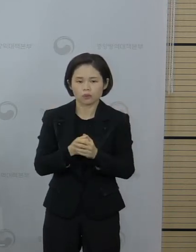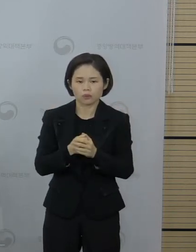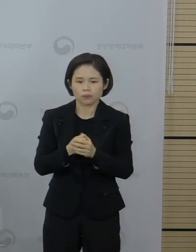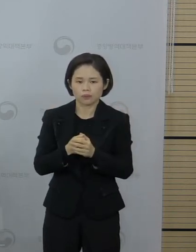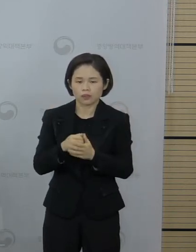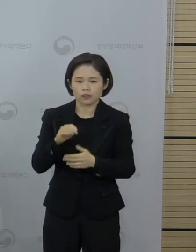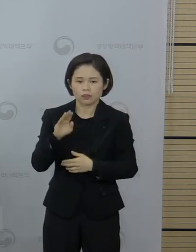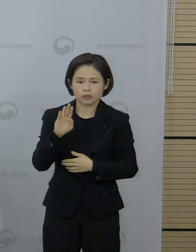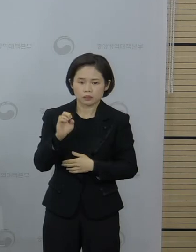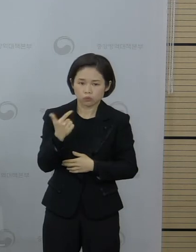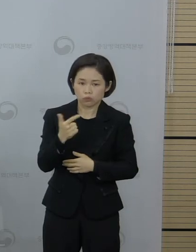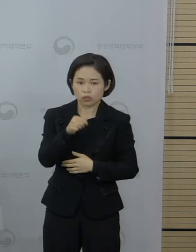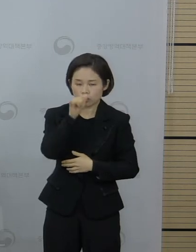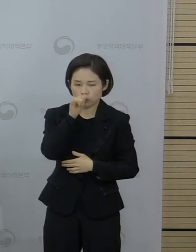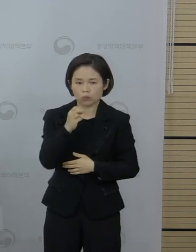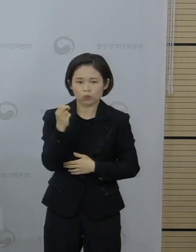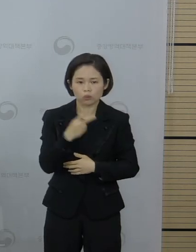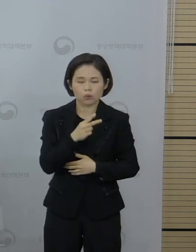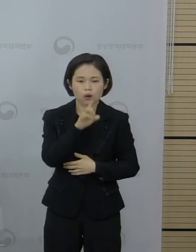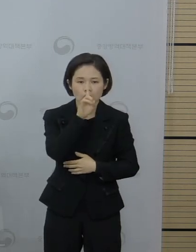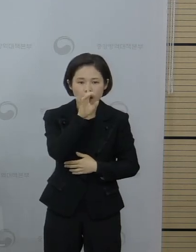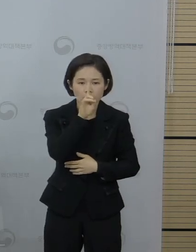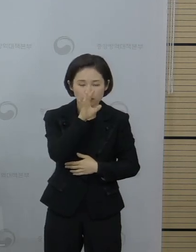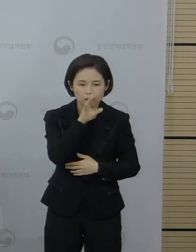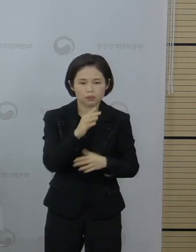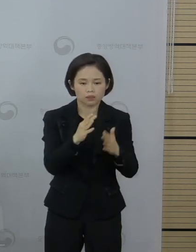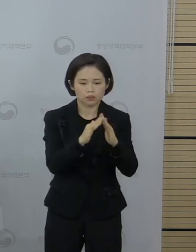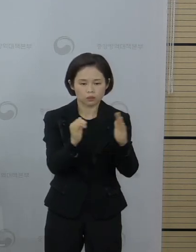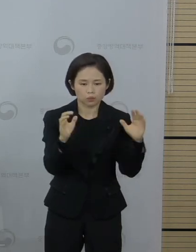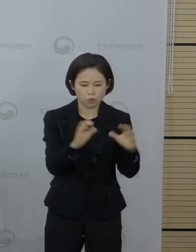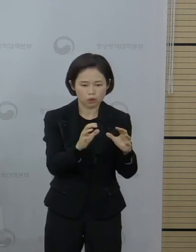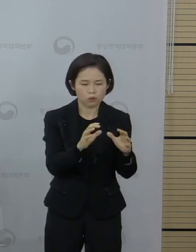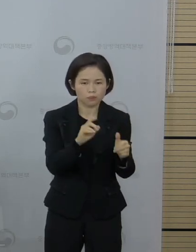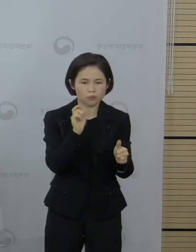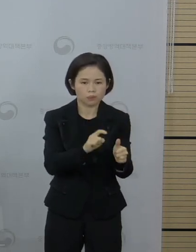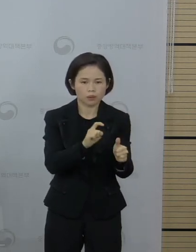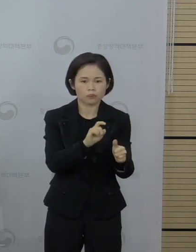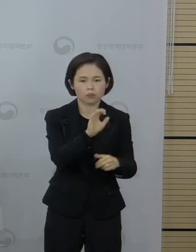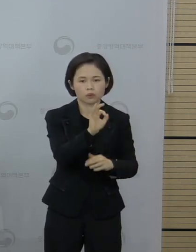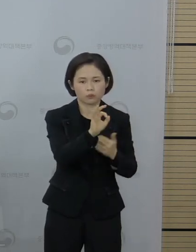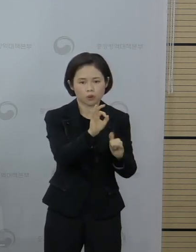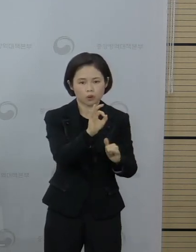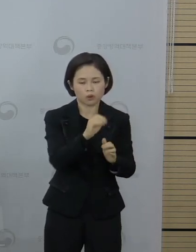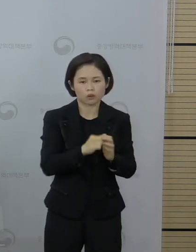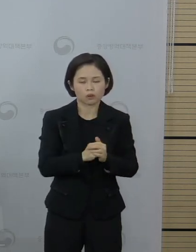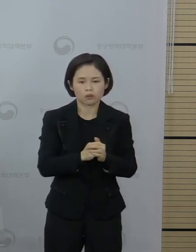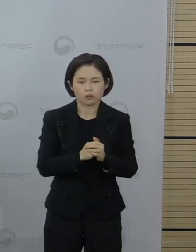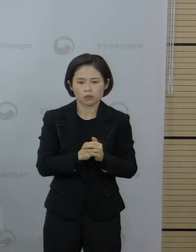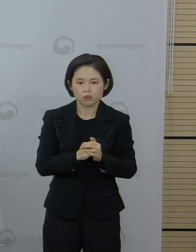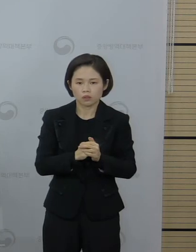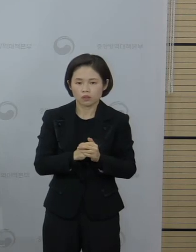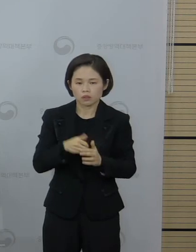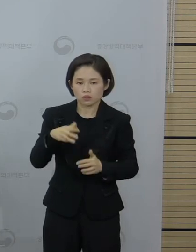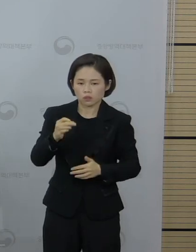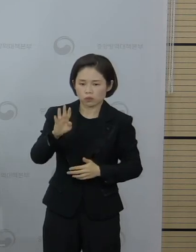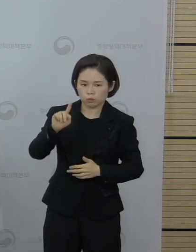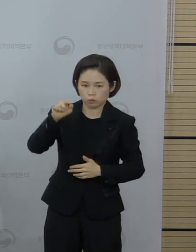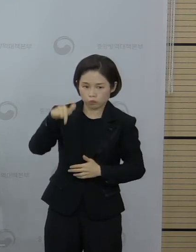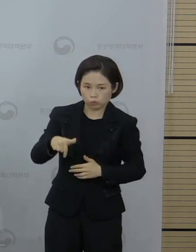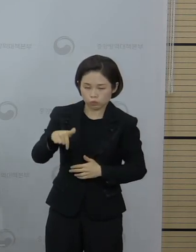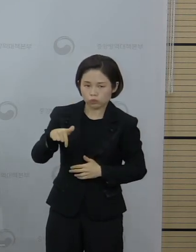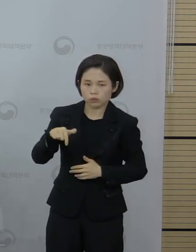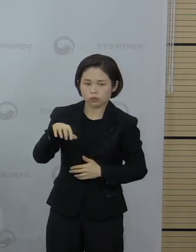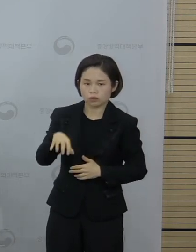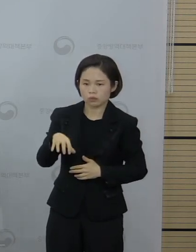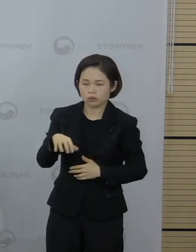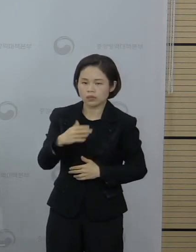강원도 강릉시의 가족 모임과 관련해서 총 10명의 확진자가, 청북 청송군의 지인 모임과